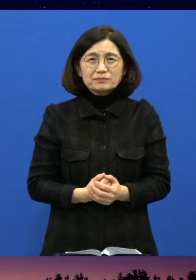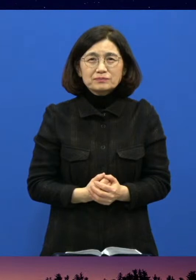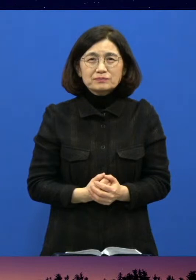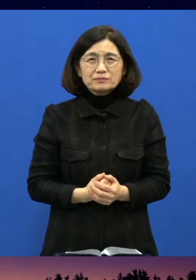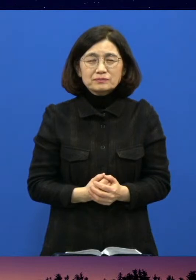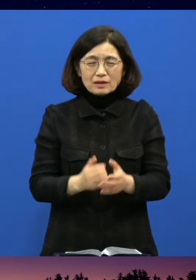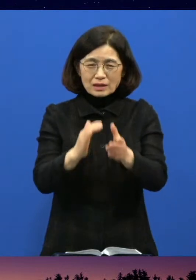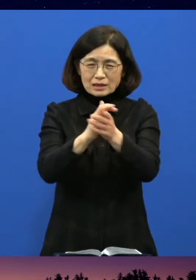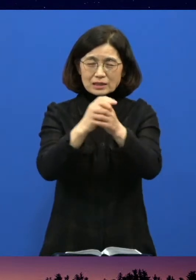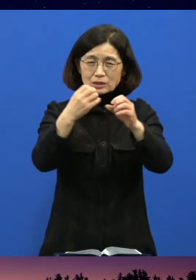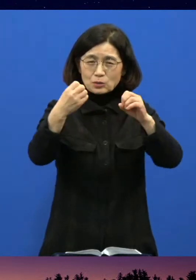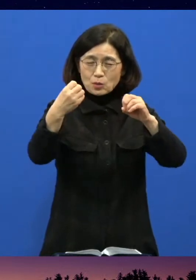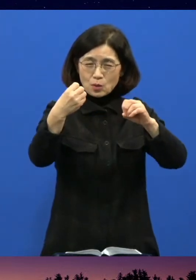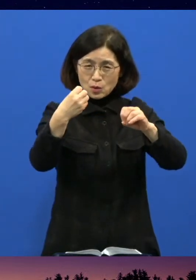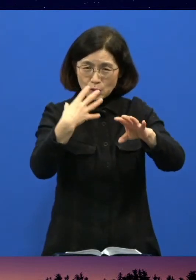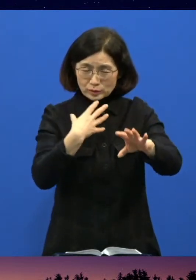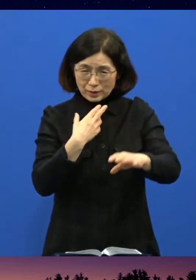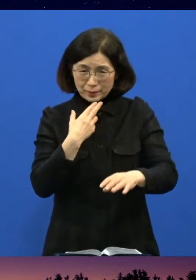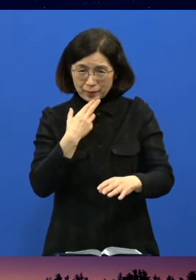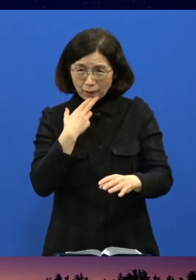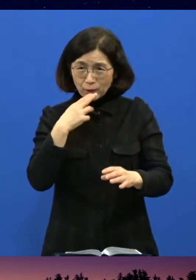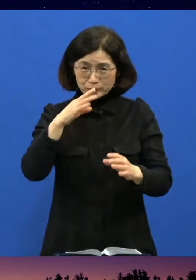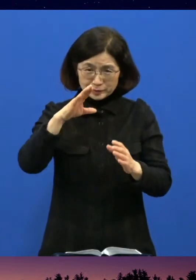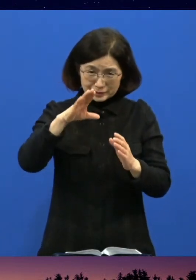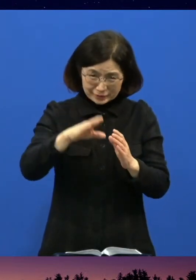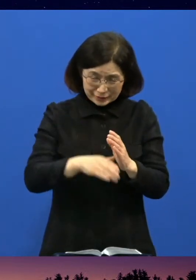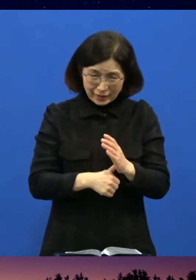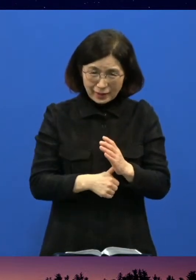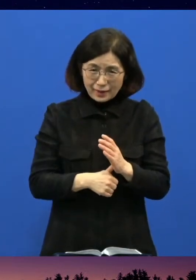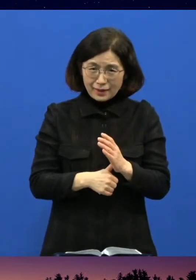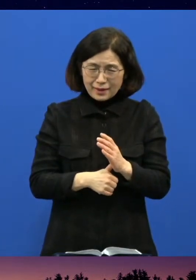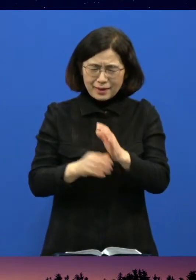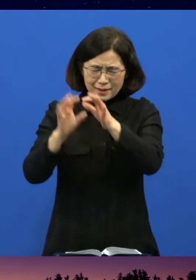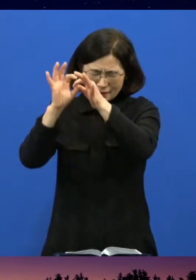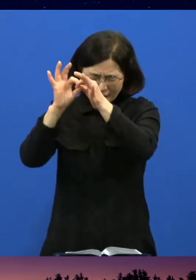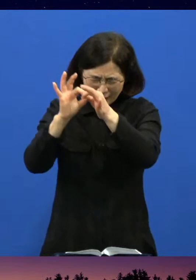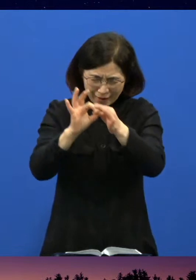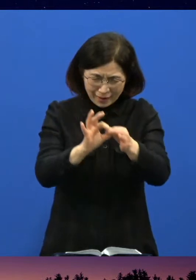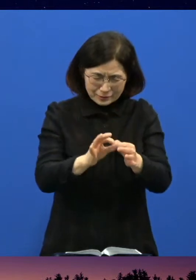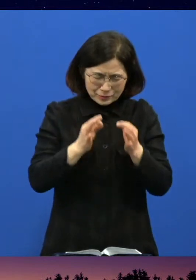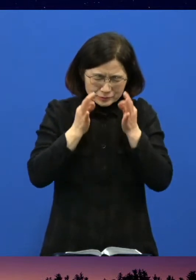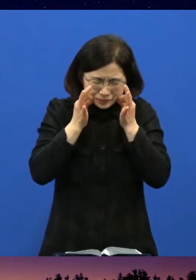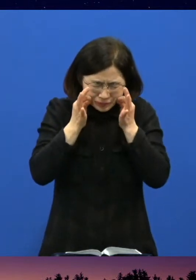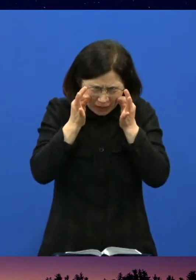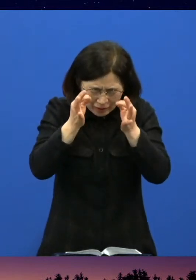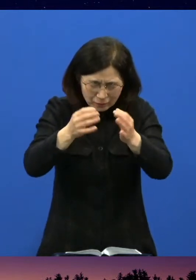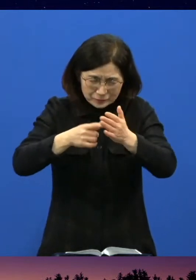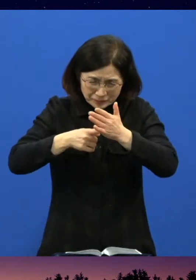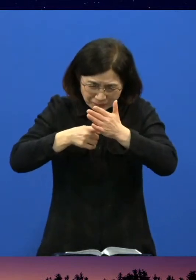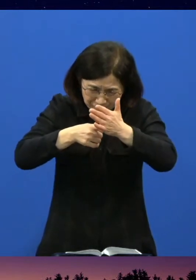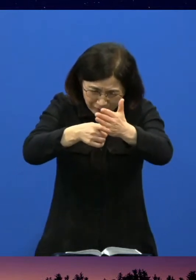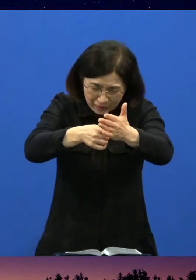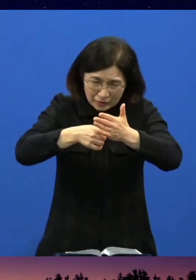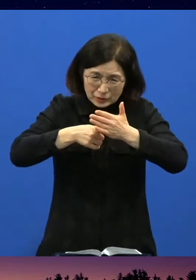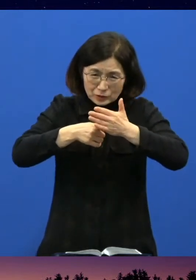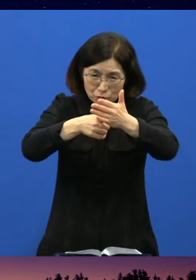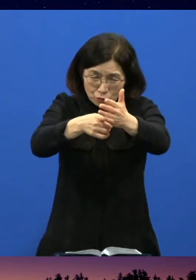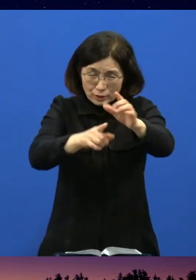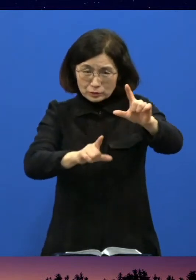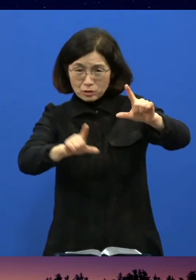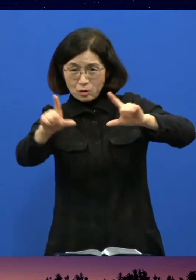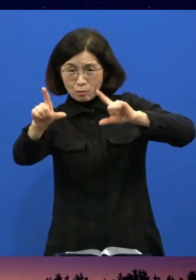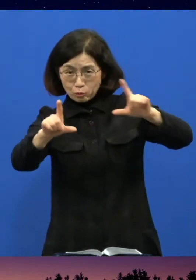되지 않을 때 그 응답을 간구하면서 계속 나아가는 그 행위를 하는 것 자체가 복이라는 거,